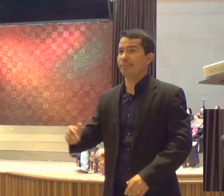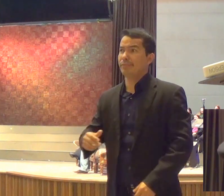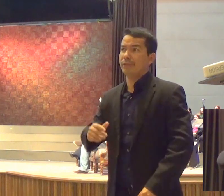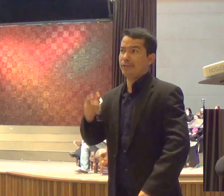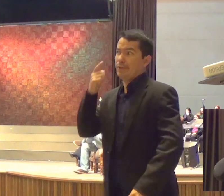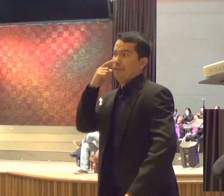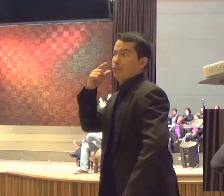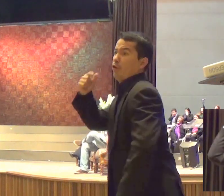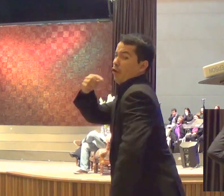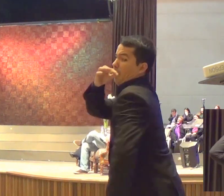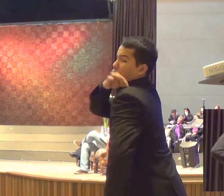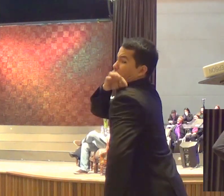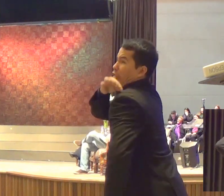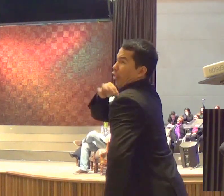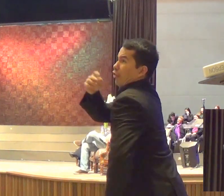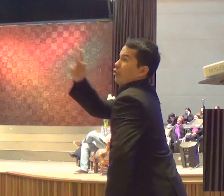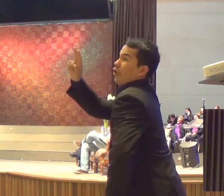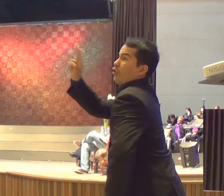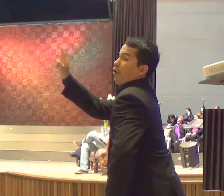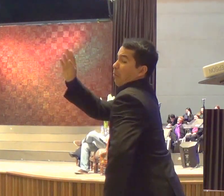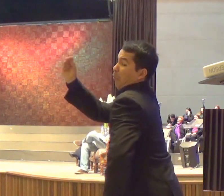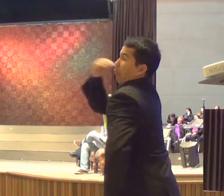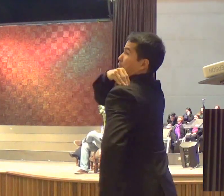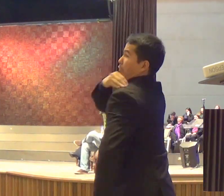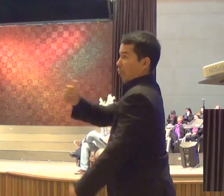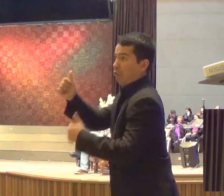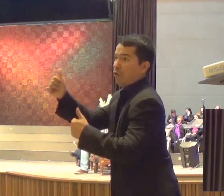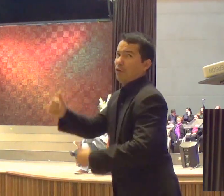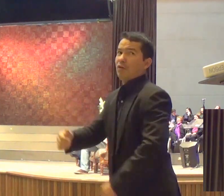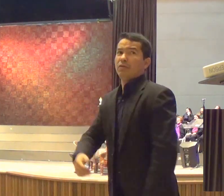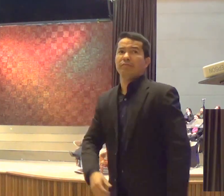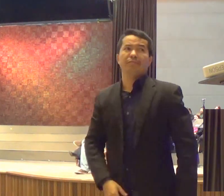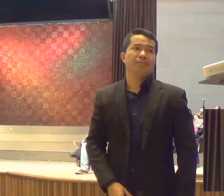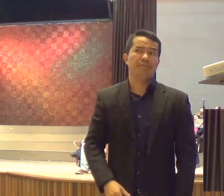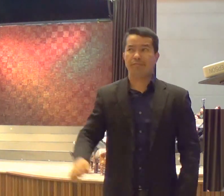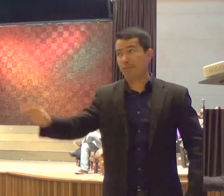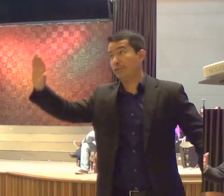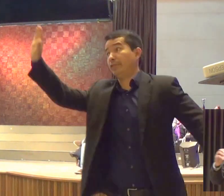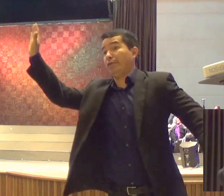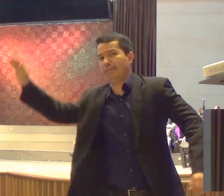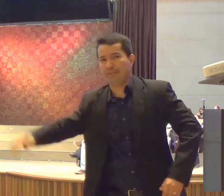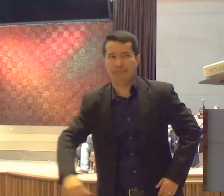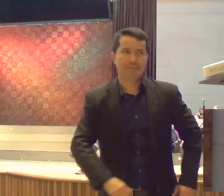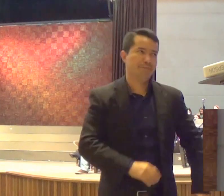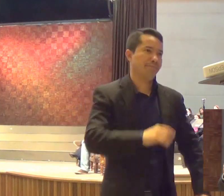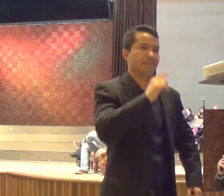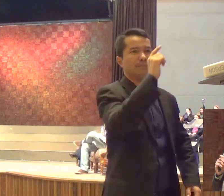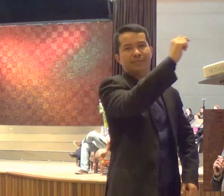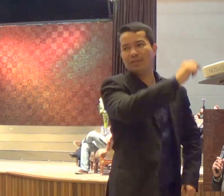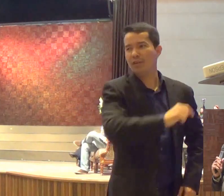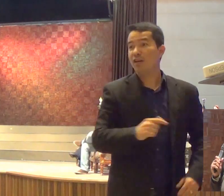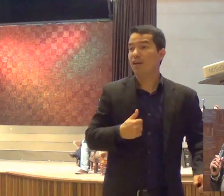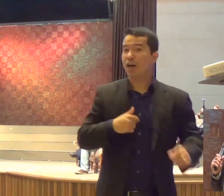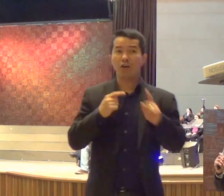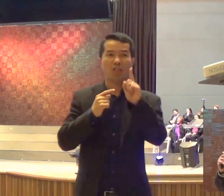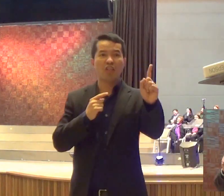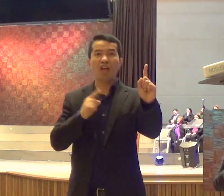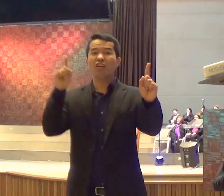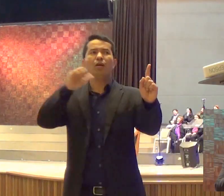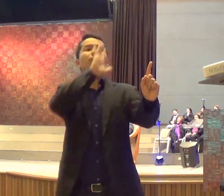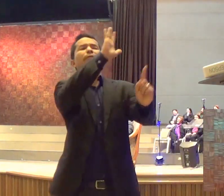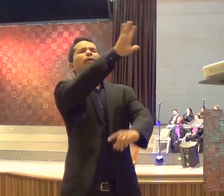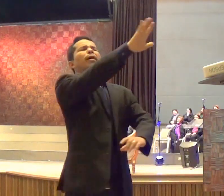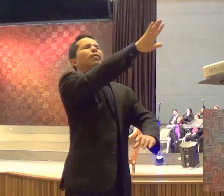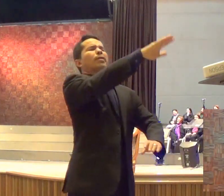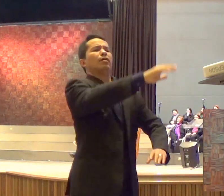nas minhas costas eu tô Rangel tá aqui E aí quando eu ia saindo ele falou só faça uma coisa